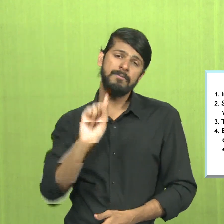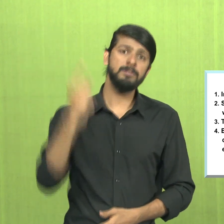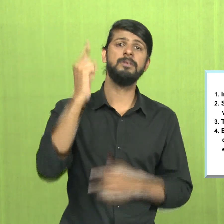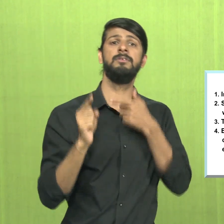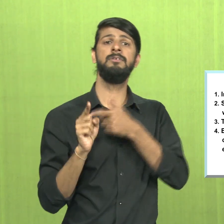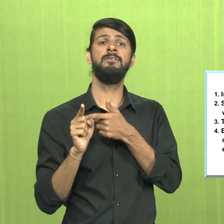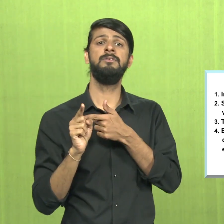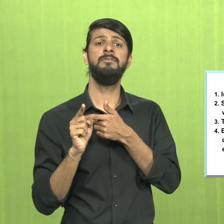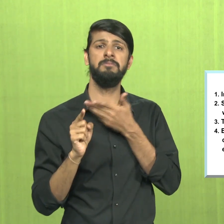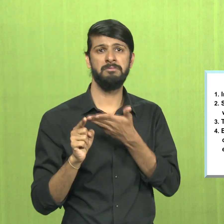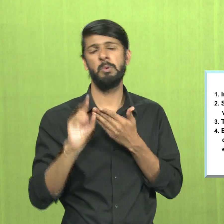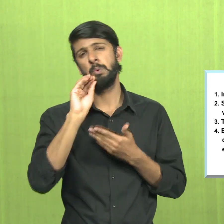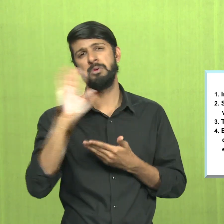ए फोटो